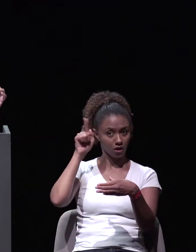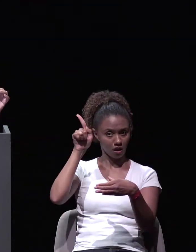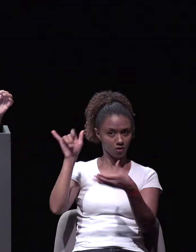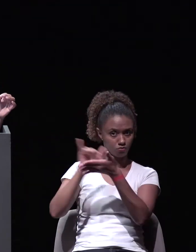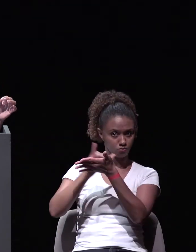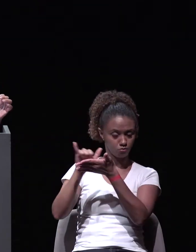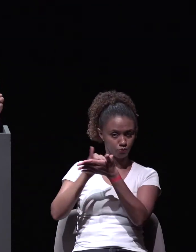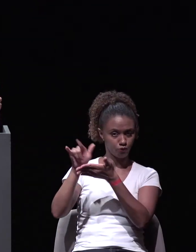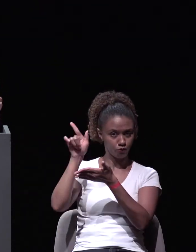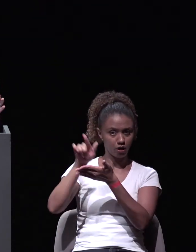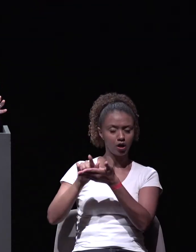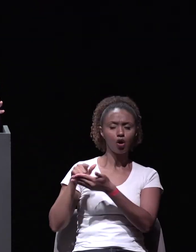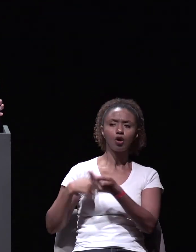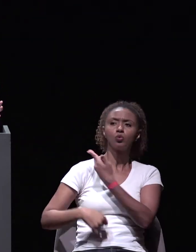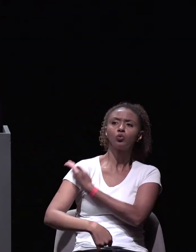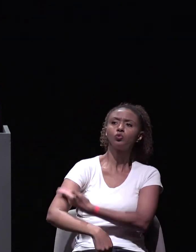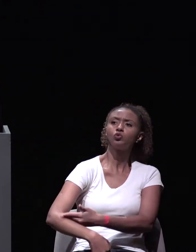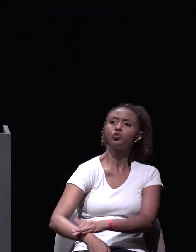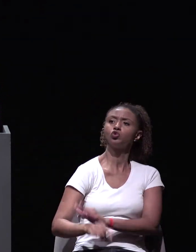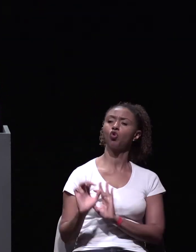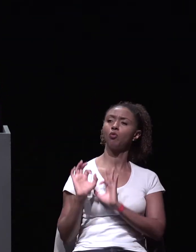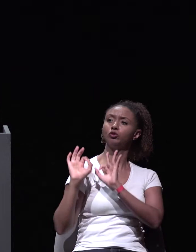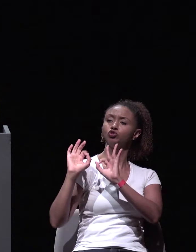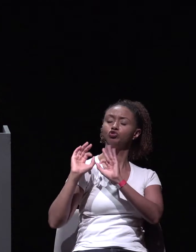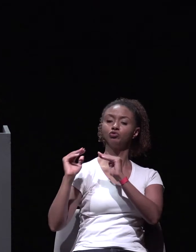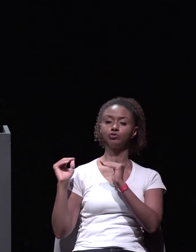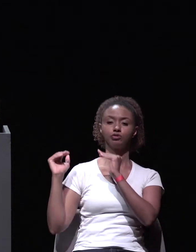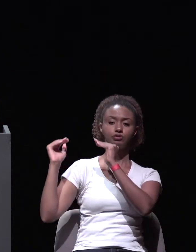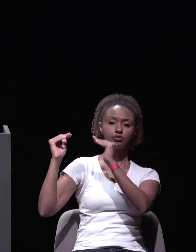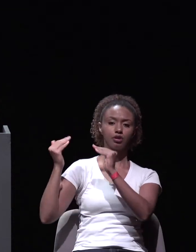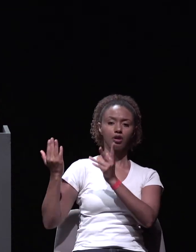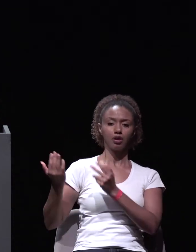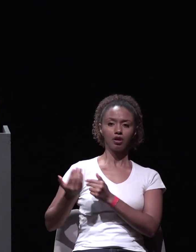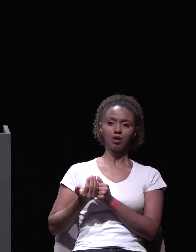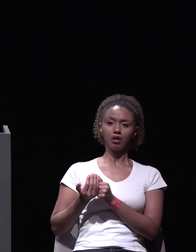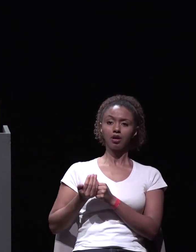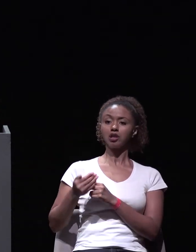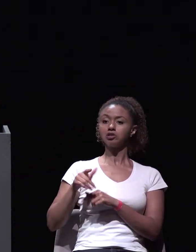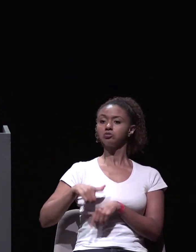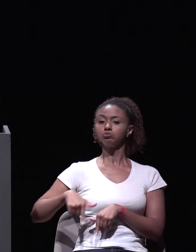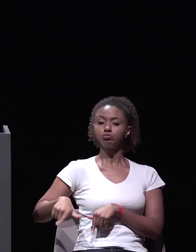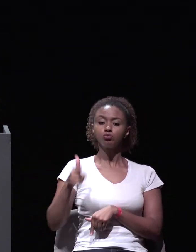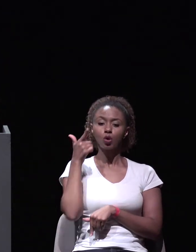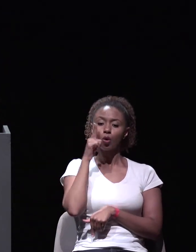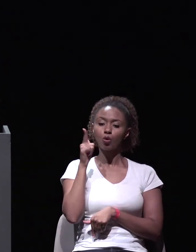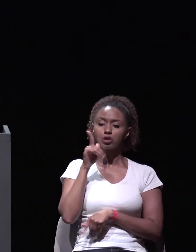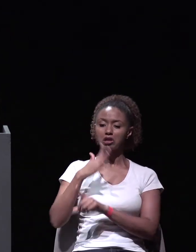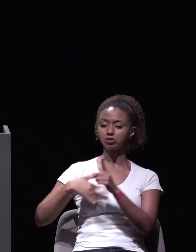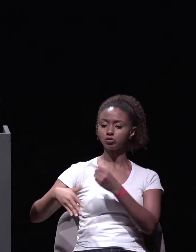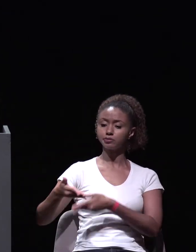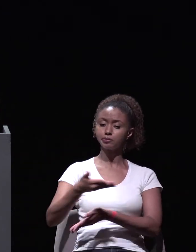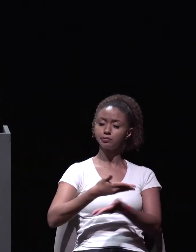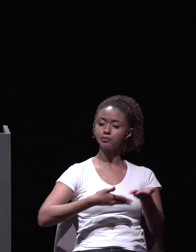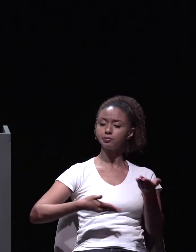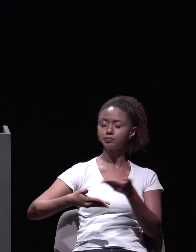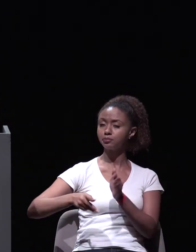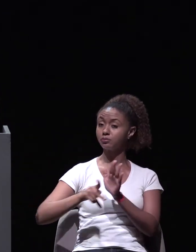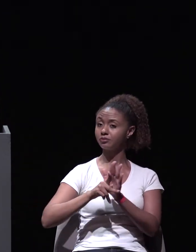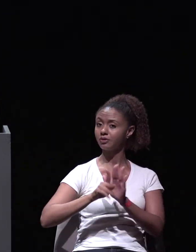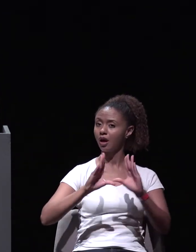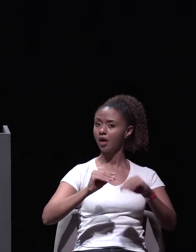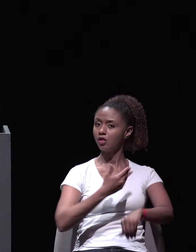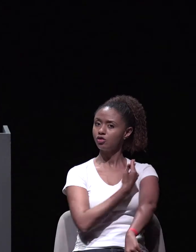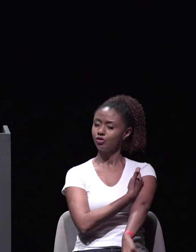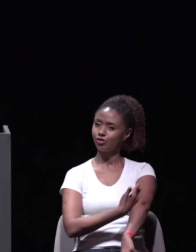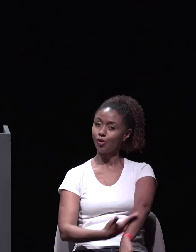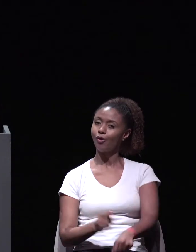York, com seus hábitos, a sua sofisticação, espaços de convivência social que são noturnos, relacionados